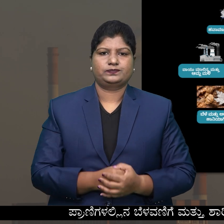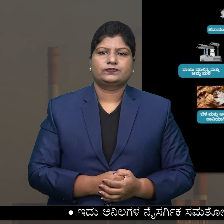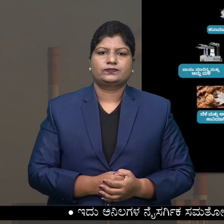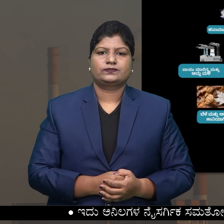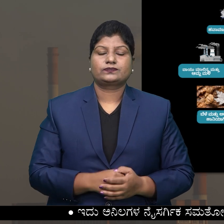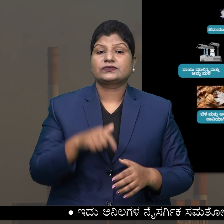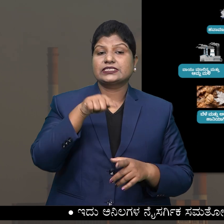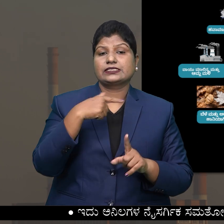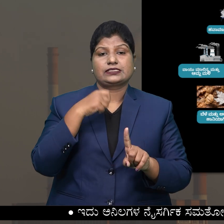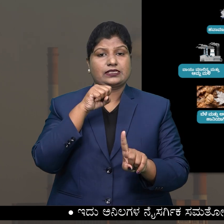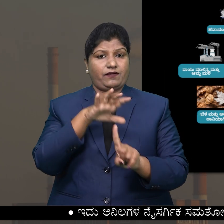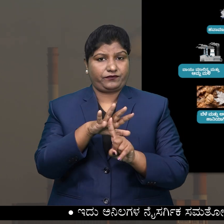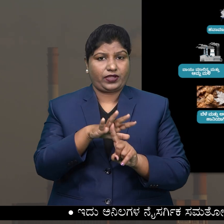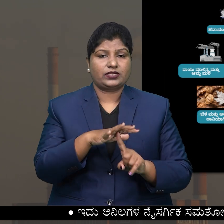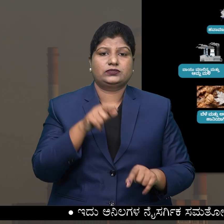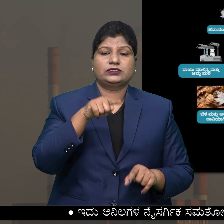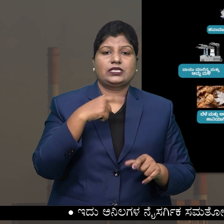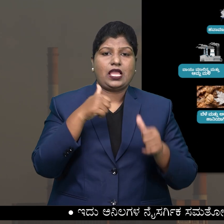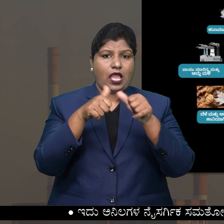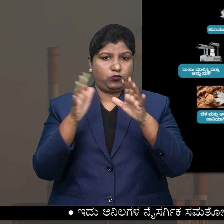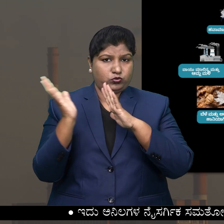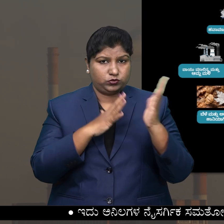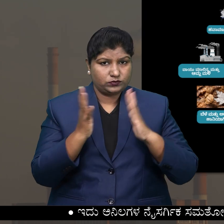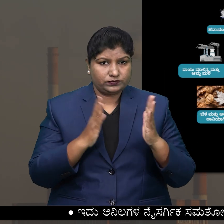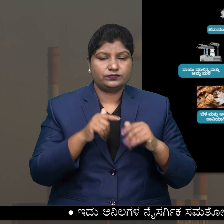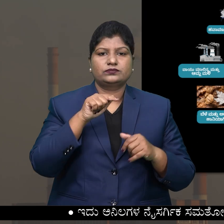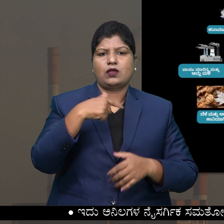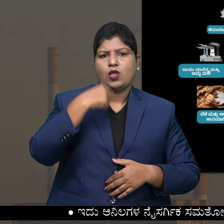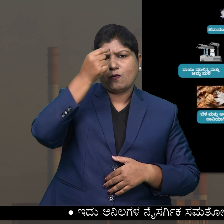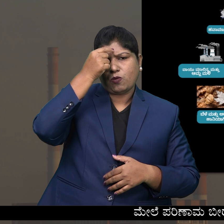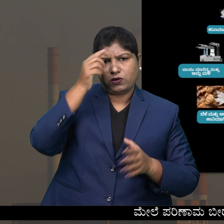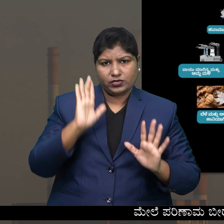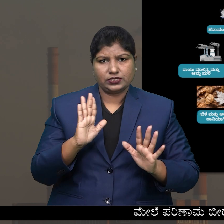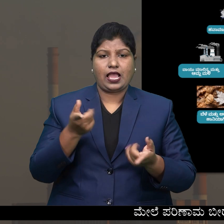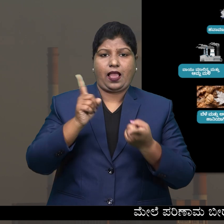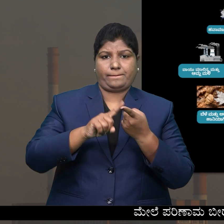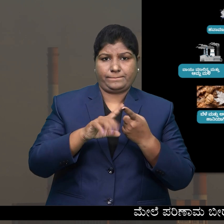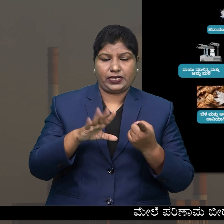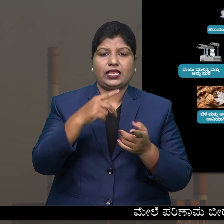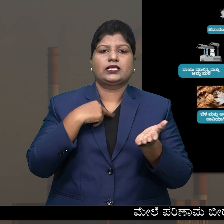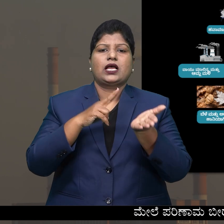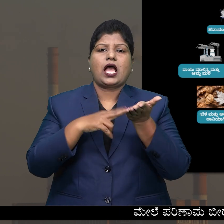ಇದು ಅನಿಲಗಳ ನೈಸರ್ಗಿಕ ಸಮತೋಲನವನ್ನ ತೊಂದರೆಗೊಳಗಾಗುವ ವಾತಾವರಣದ ಮೇಲೆ ಪರಿಣಾಮ ಬೀರುತ್ತೆ ಮತ್ತು ಇಂಗಾಲದ